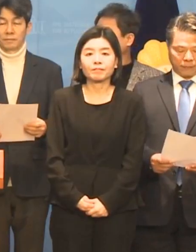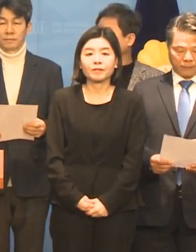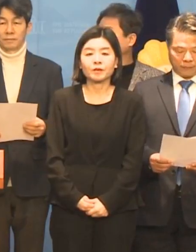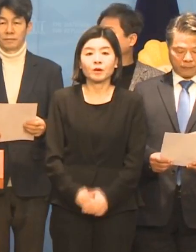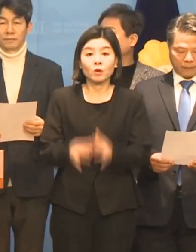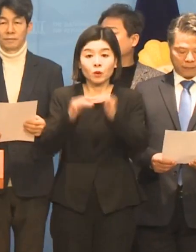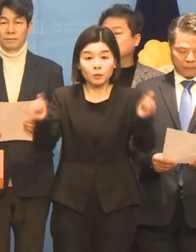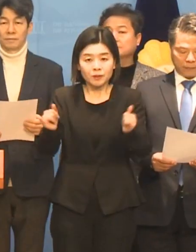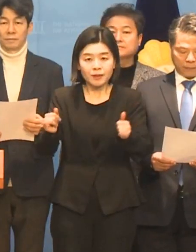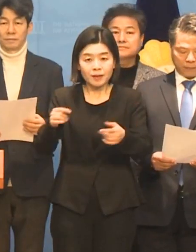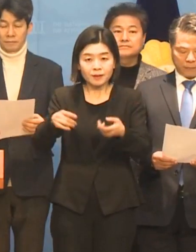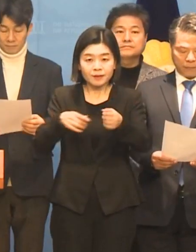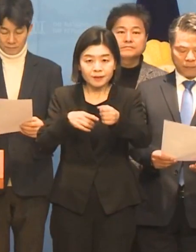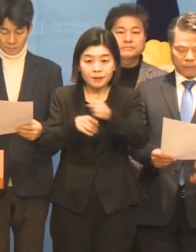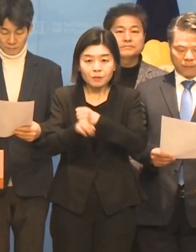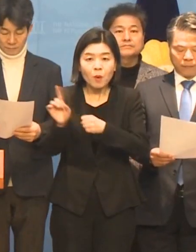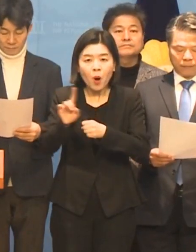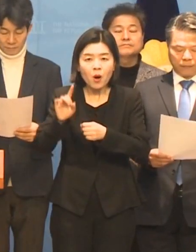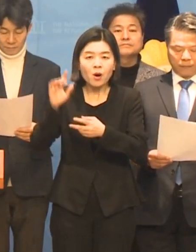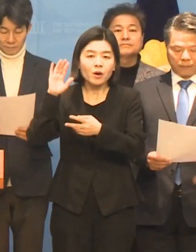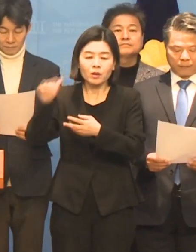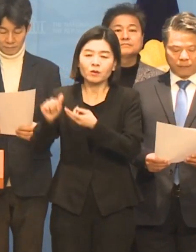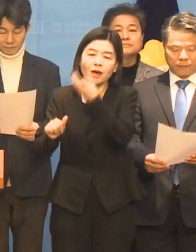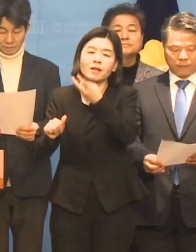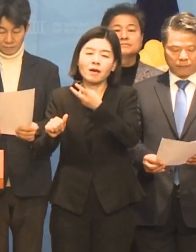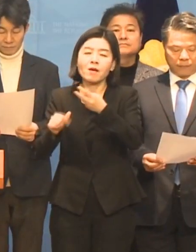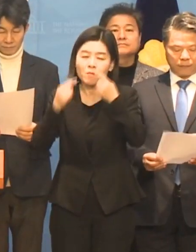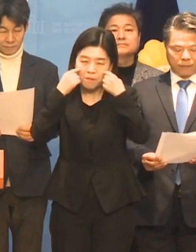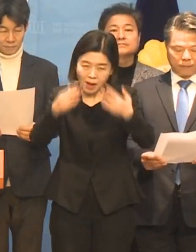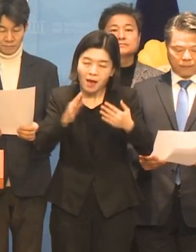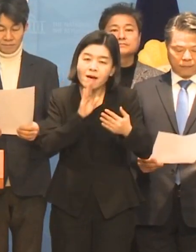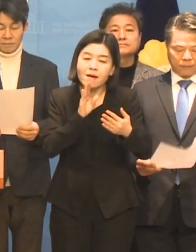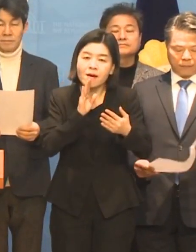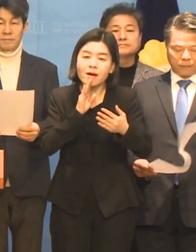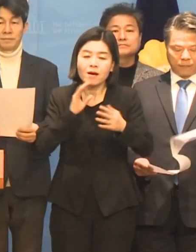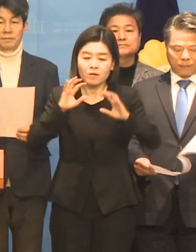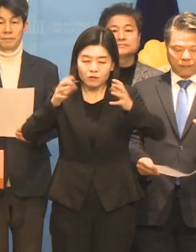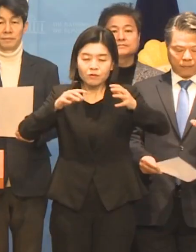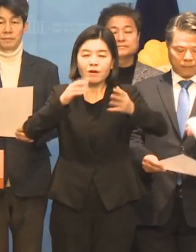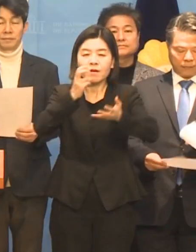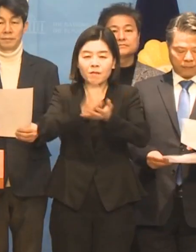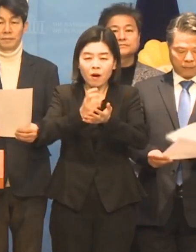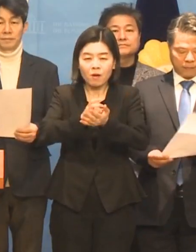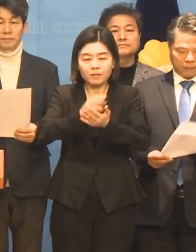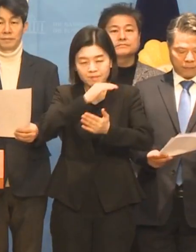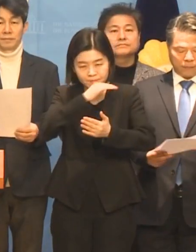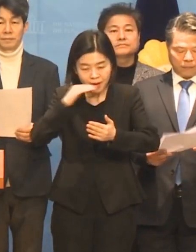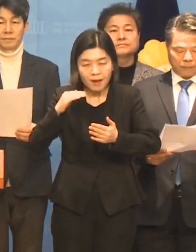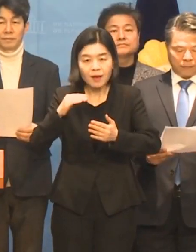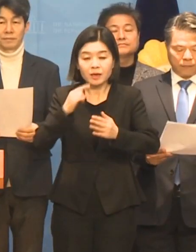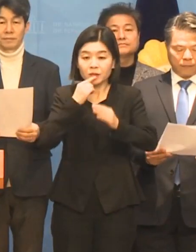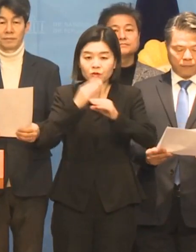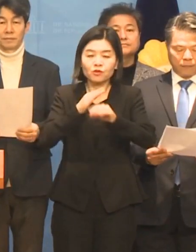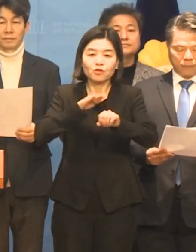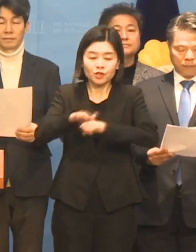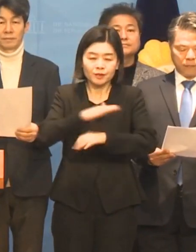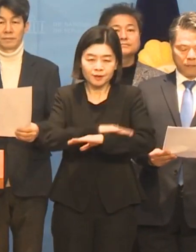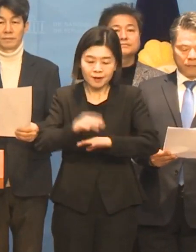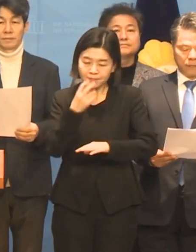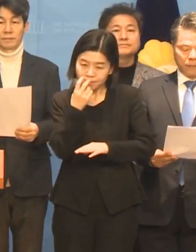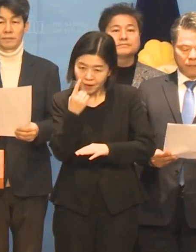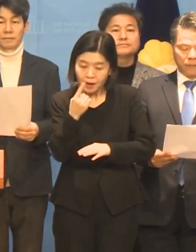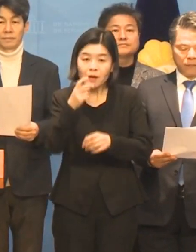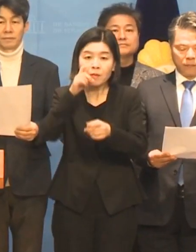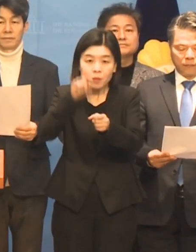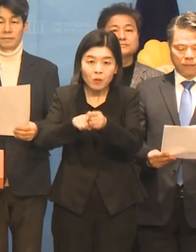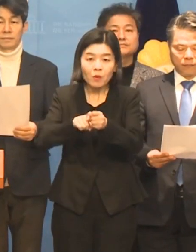국민의 뜻은 명확하다. 헌정 질서를 바로잡고 민주주의를 지키기 위해 헌법재판소의